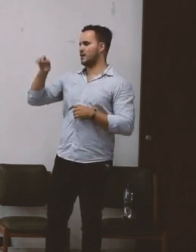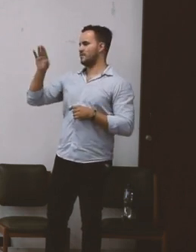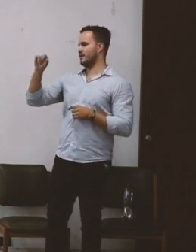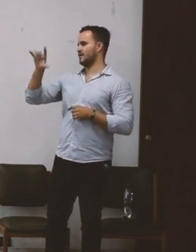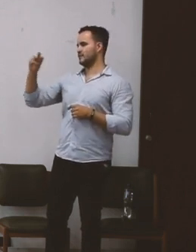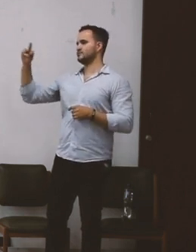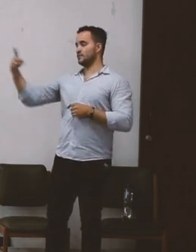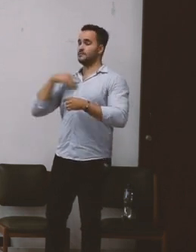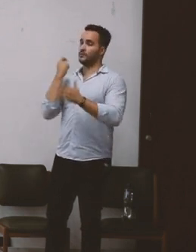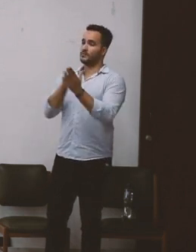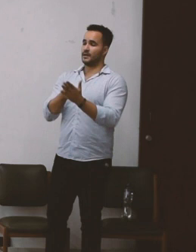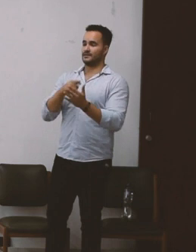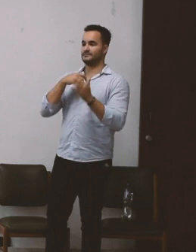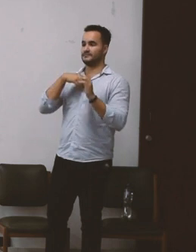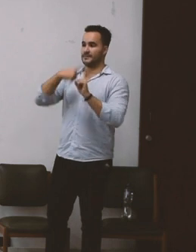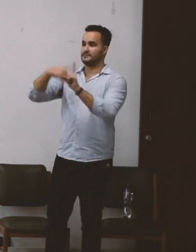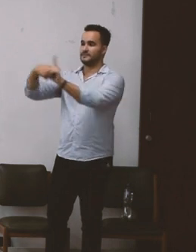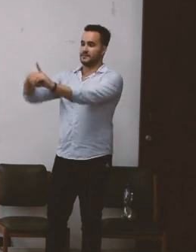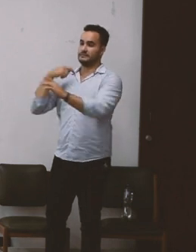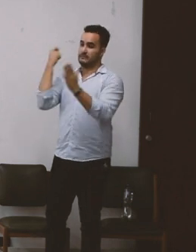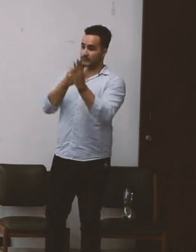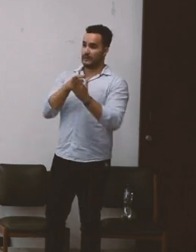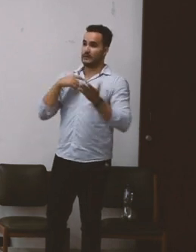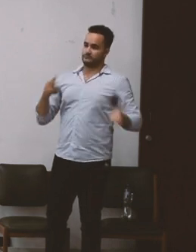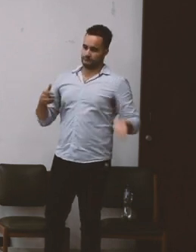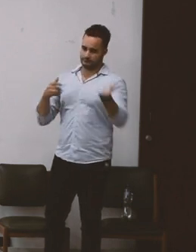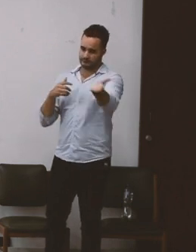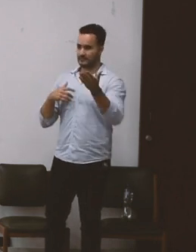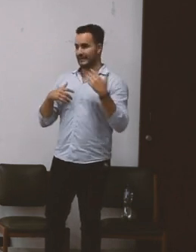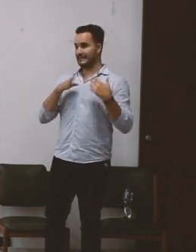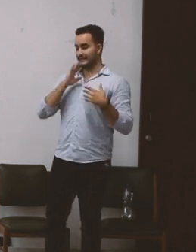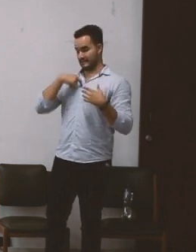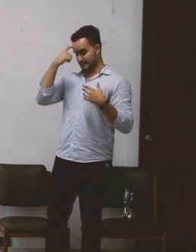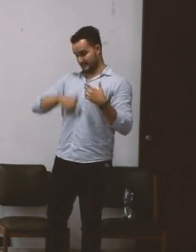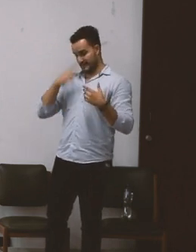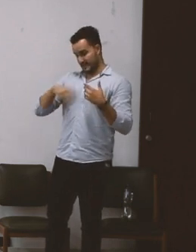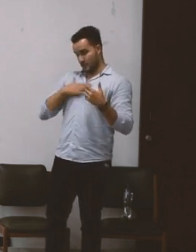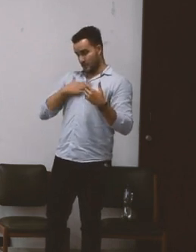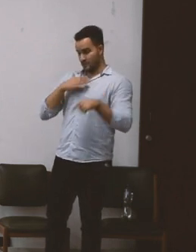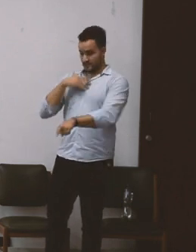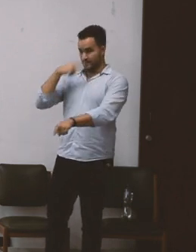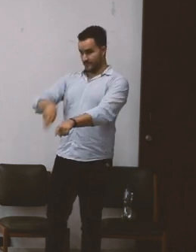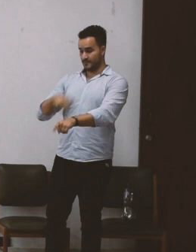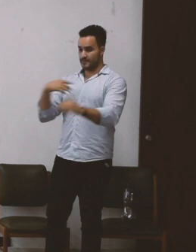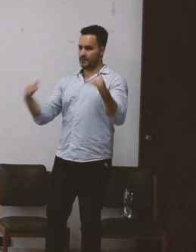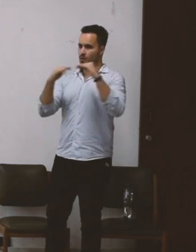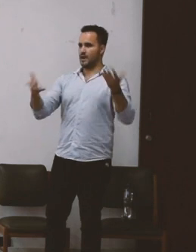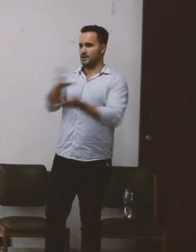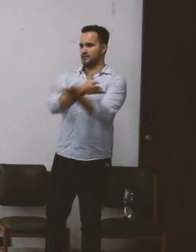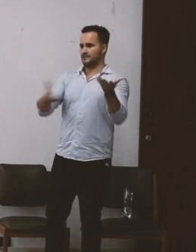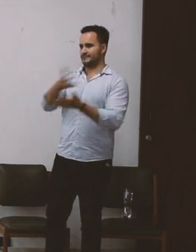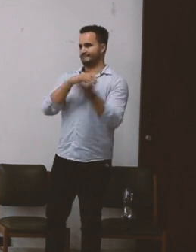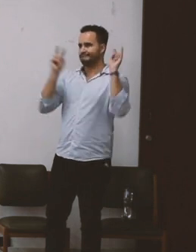una colegiatura mensual para que Martí asistiera a clases y socializara con personas iguales a ella. En una ocasión acudí a